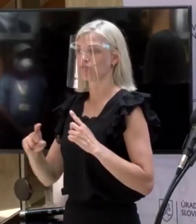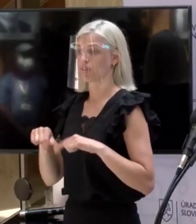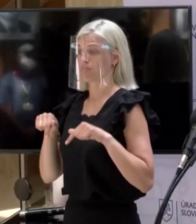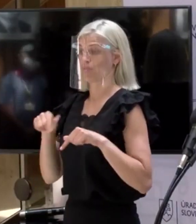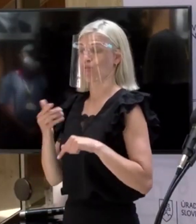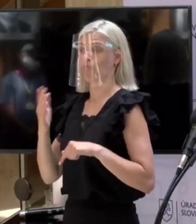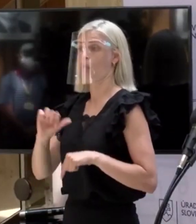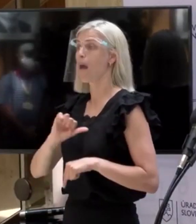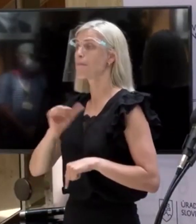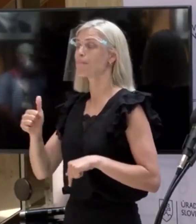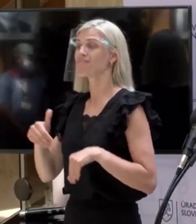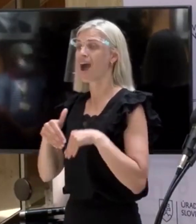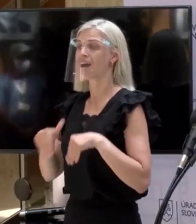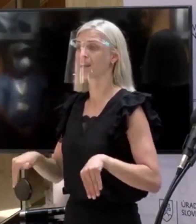ako,